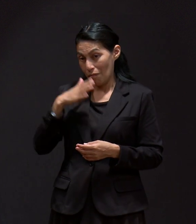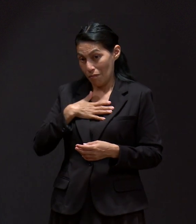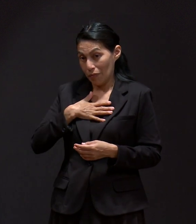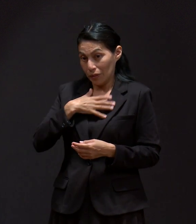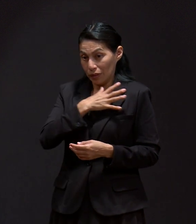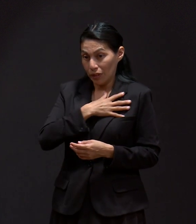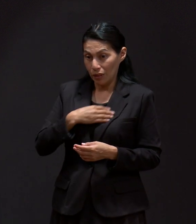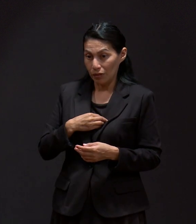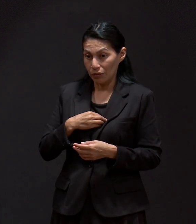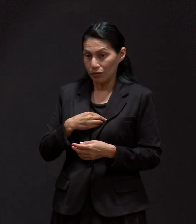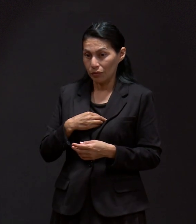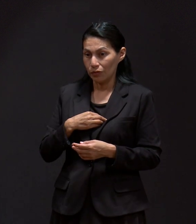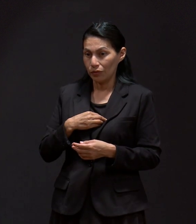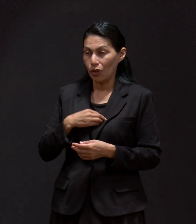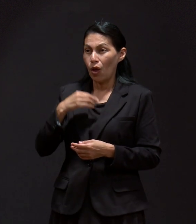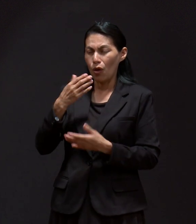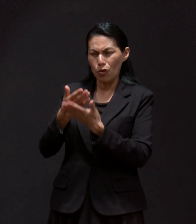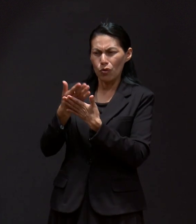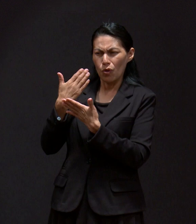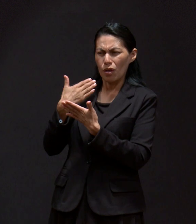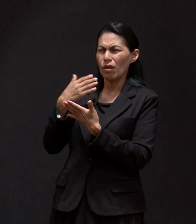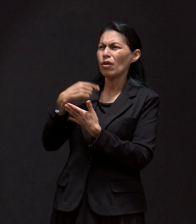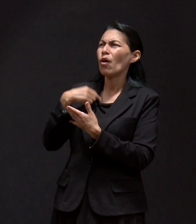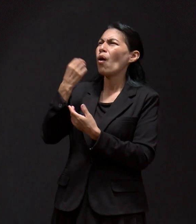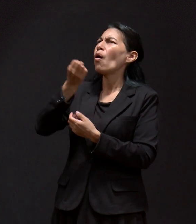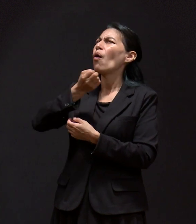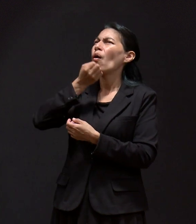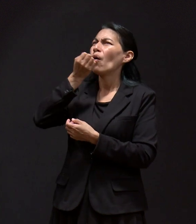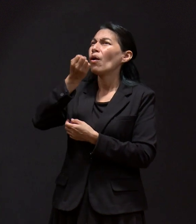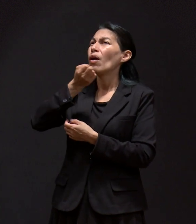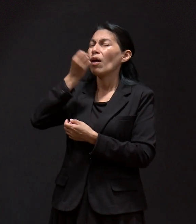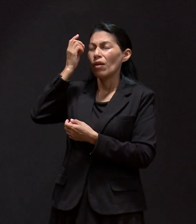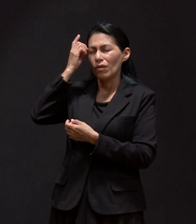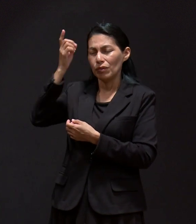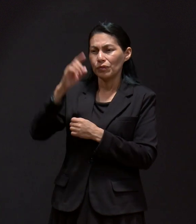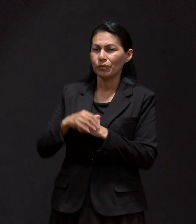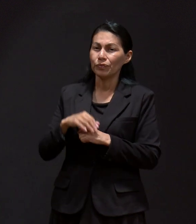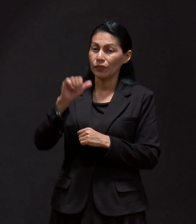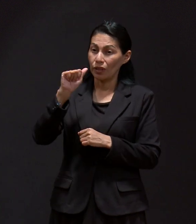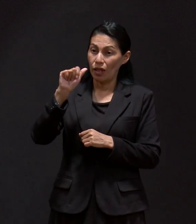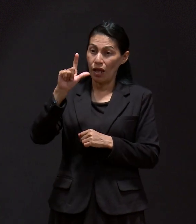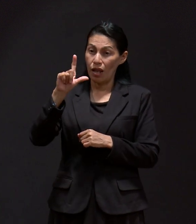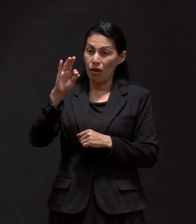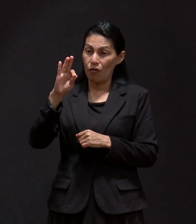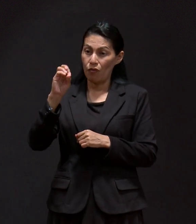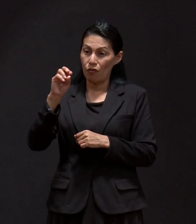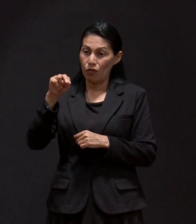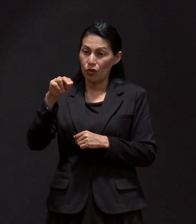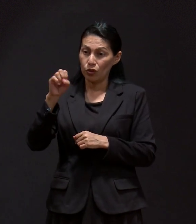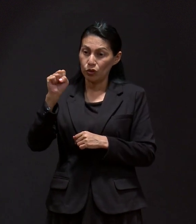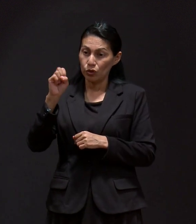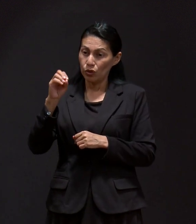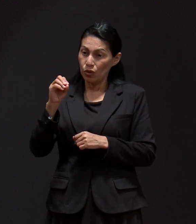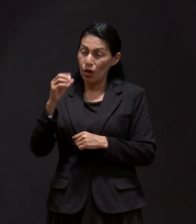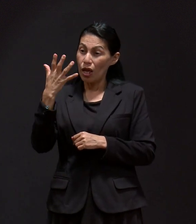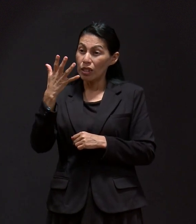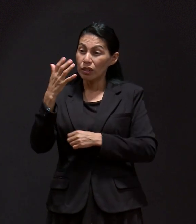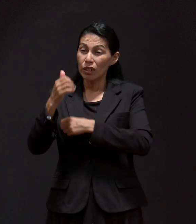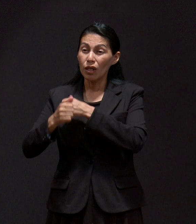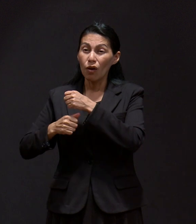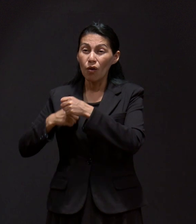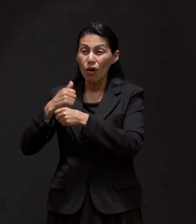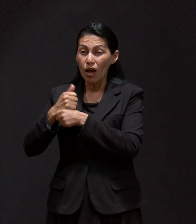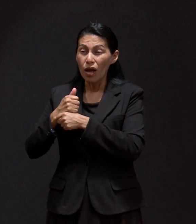tengo en mente a mis hijos con una respuesta de oración este alfonso tardó cinco años en